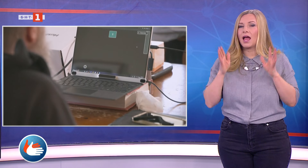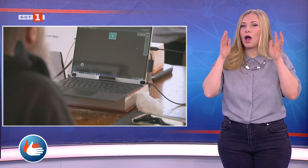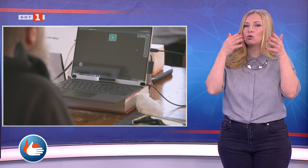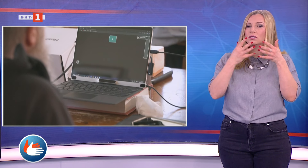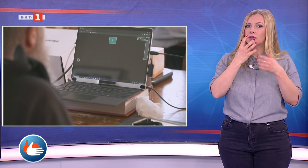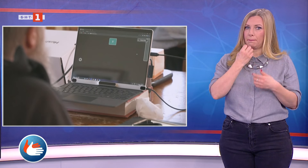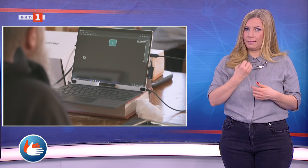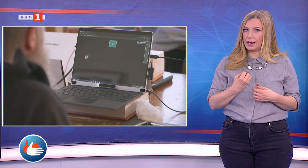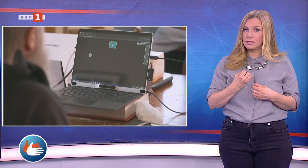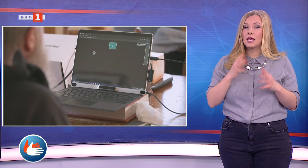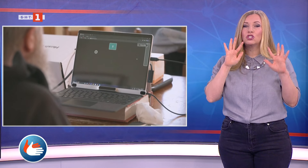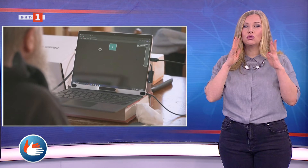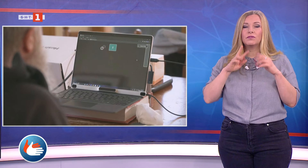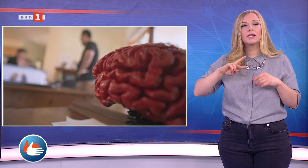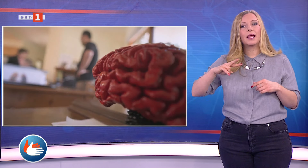депресия, шизофрения и други.